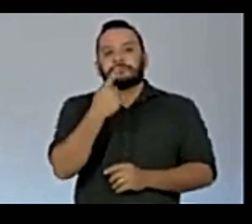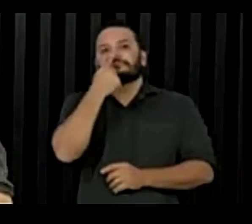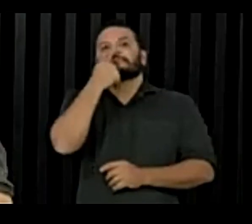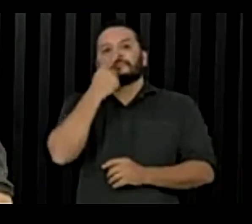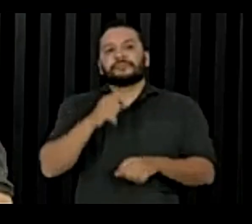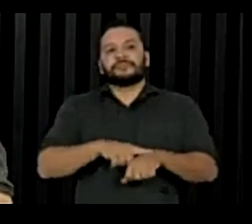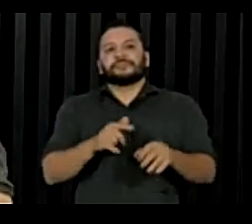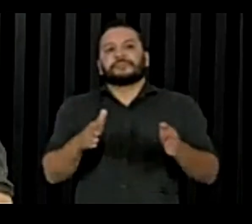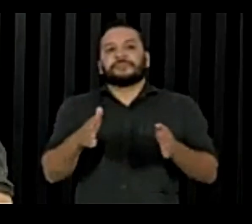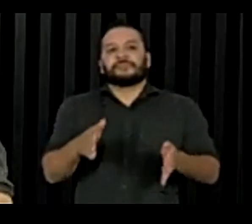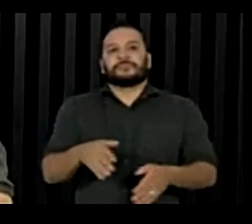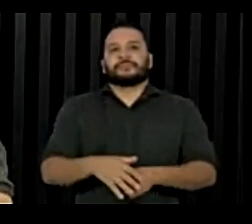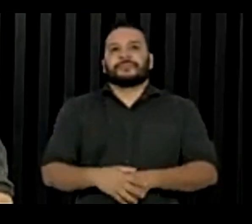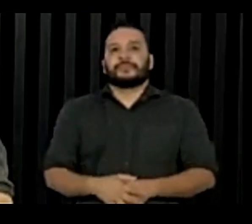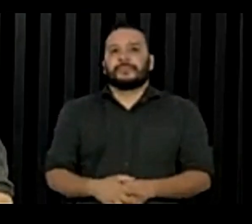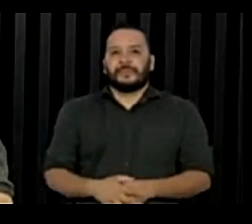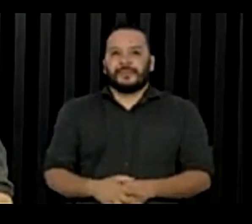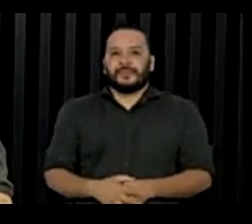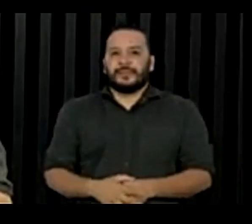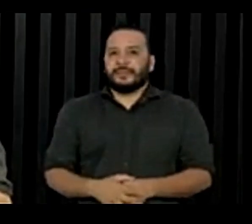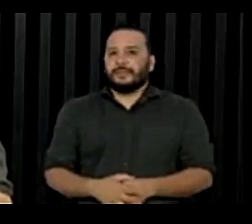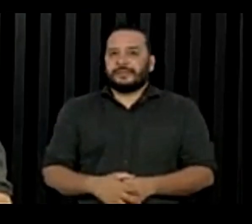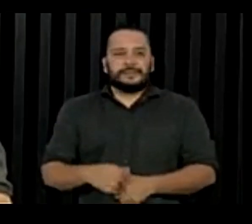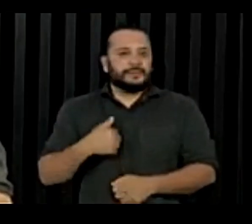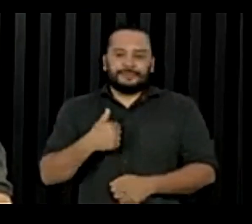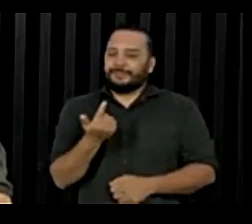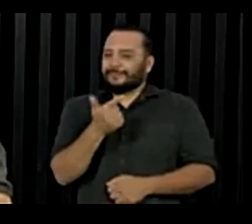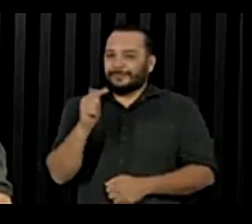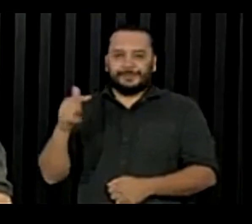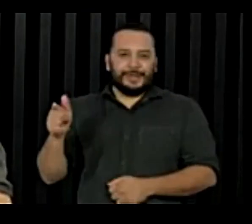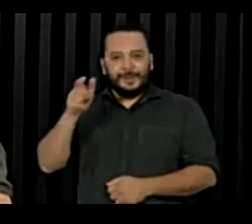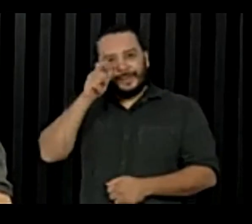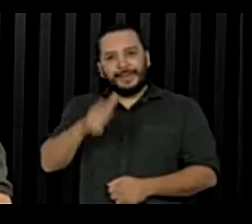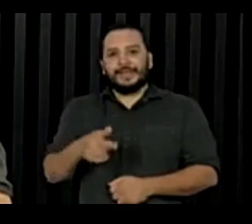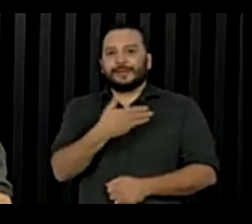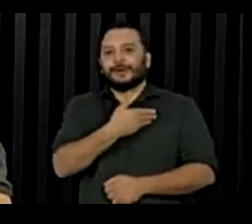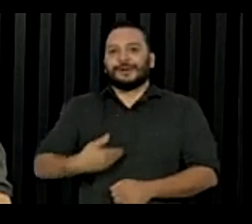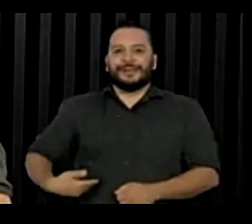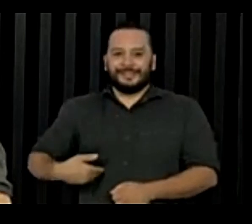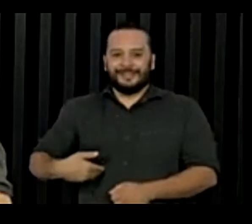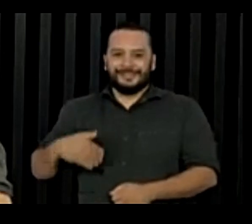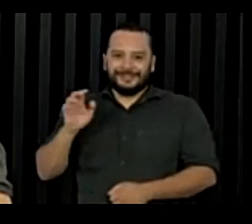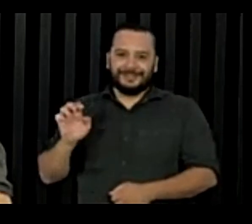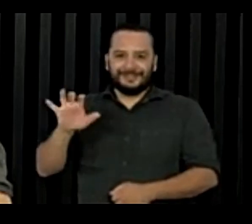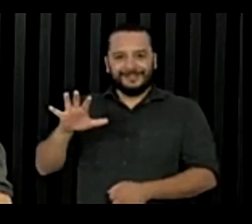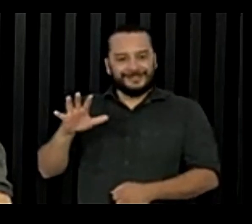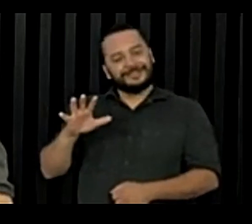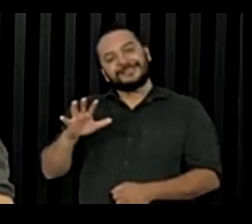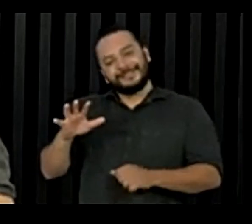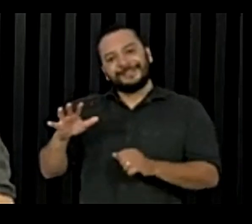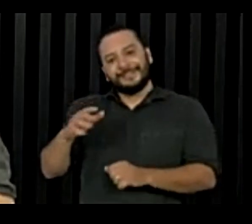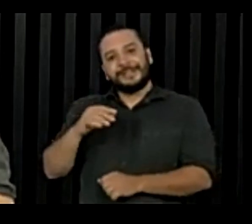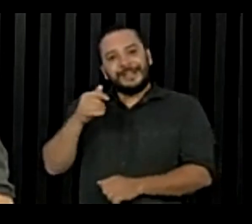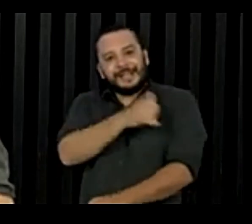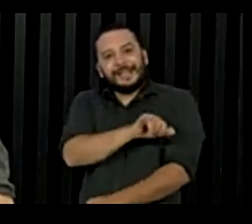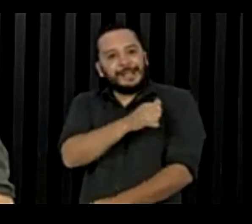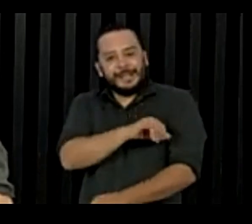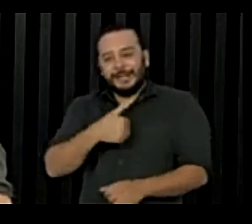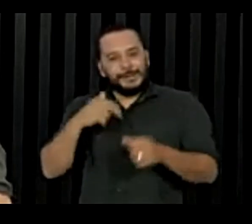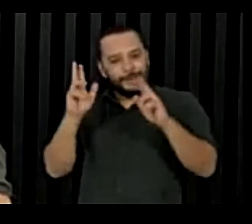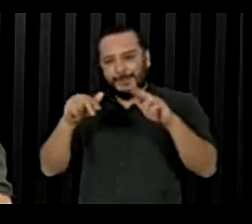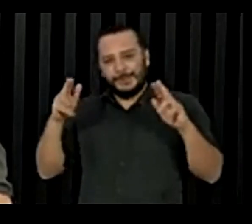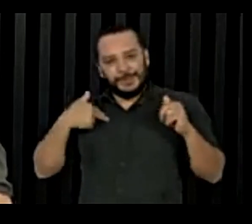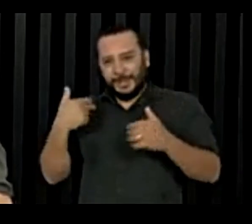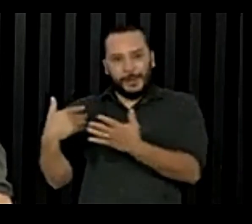momento? Não, eu não tenho nenhum interesse em ser governador do Rio de Janeiro. Não houve qualquer conversa desse sentido